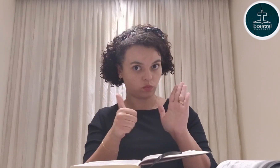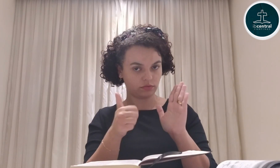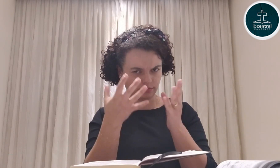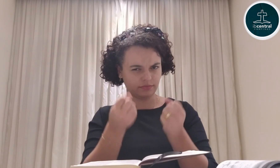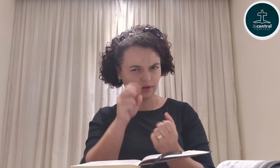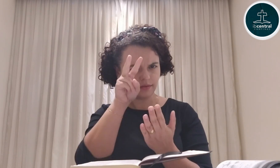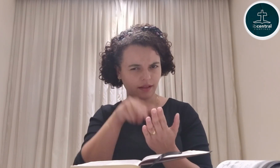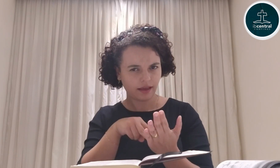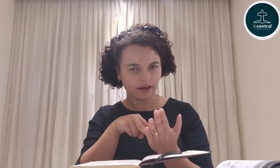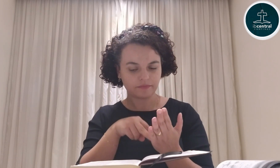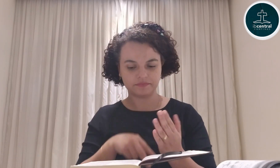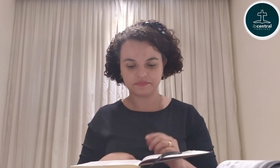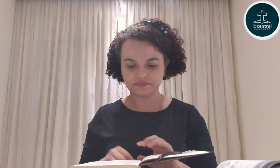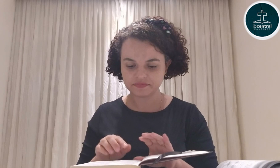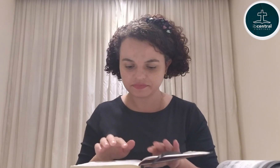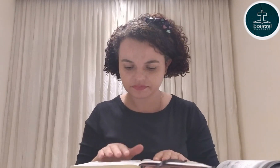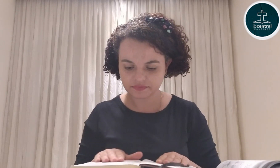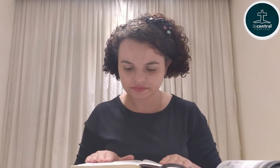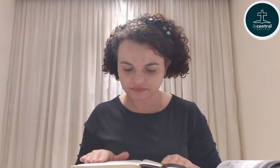4, versículos de 1 a 11. Vamos ler?